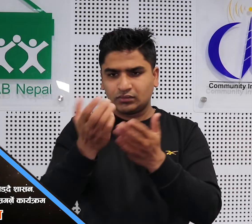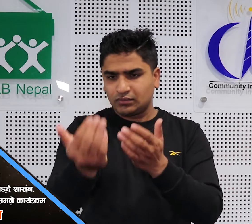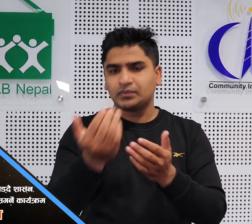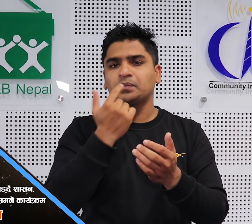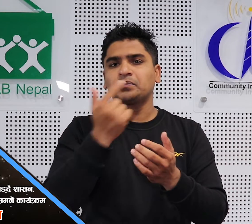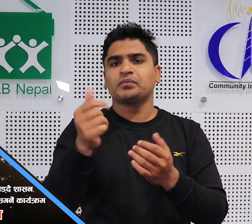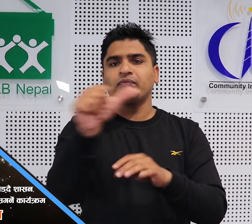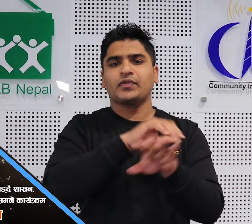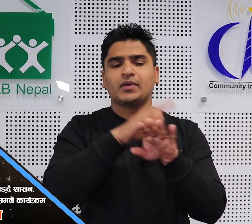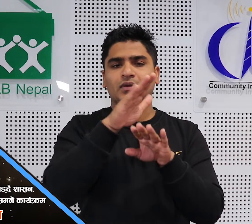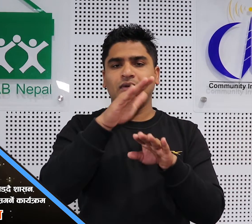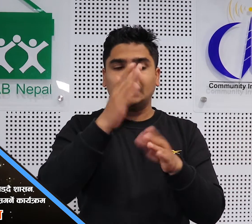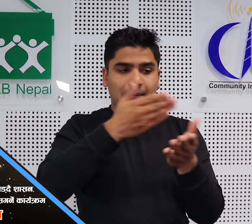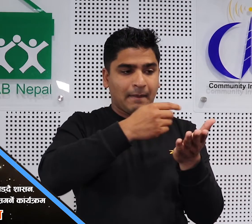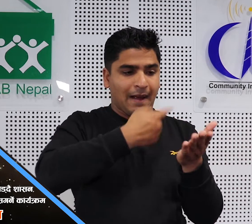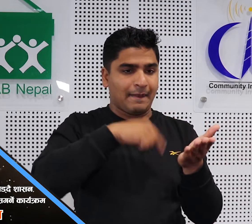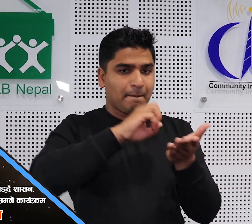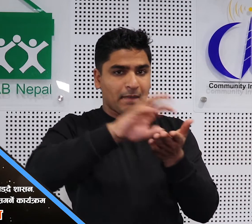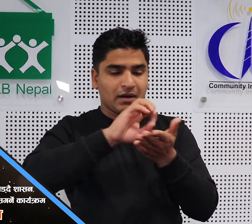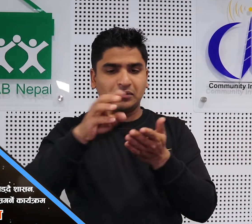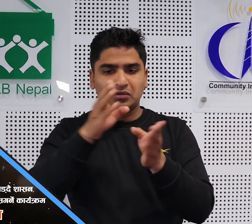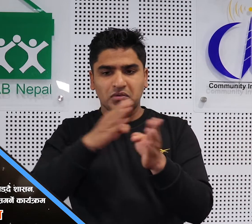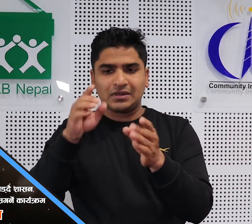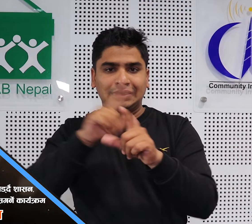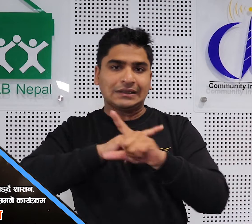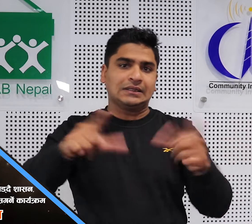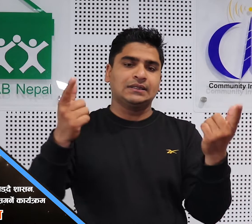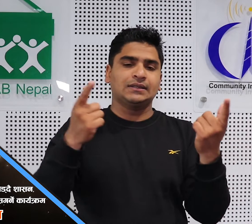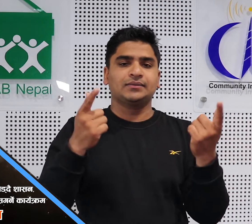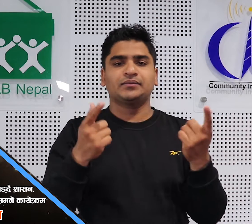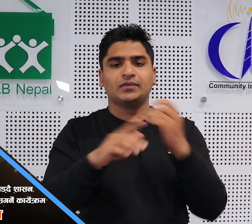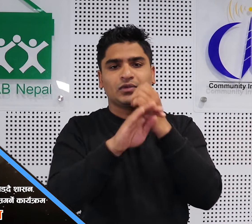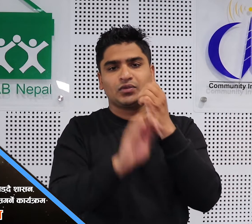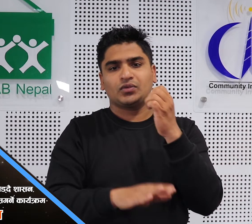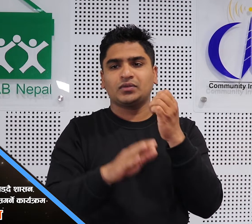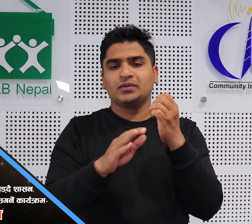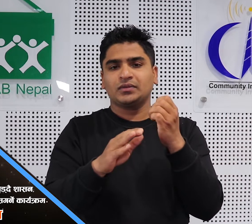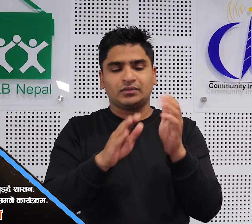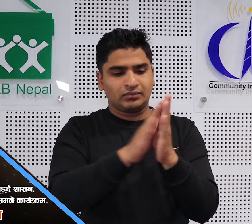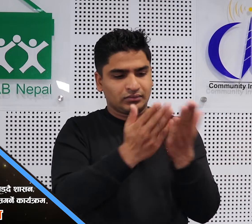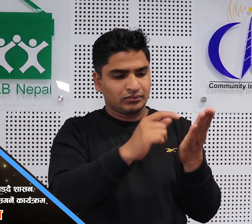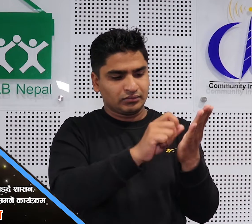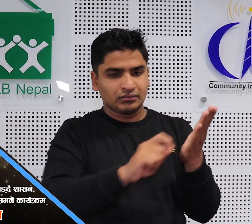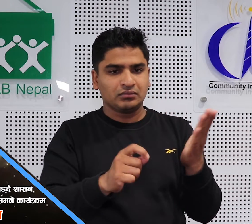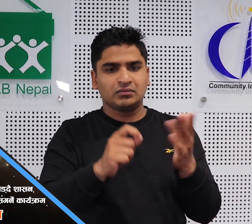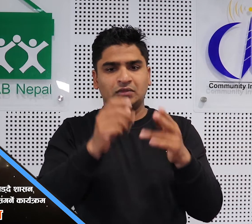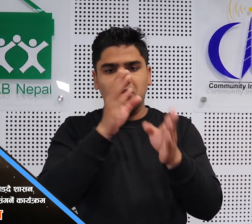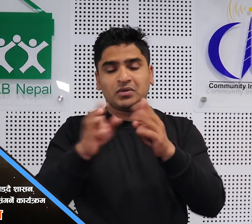उहाँहरूले हामीले पठाएका योजनाै गर्नुहुन्न। उहाँहरू चाहिँ अब चुरोटको पट्टामा लेखेका योजनाहरू हामीलाई थाहै नपाएको, अब यो